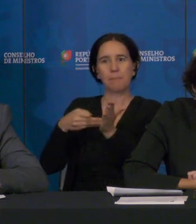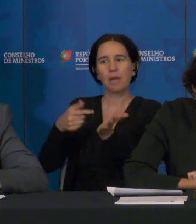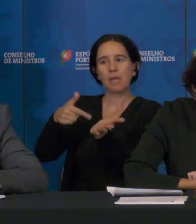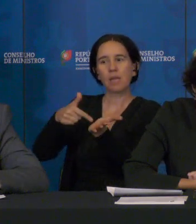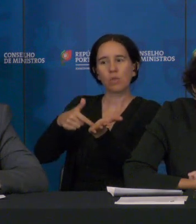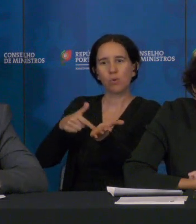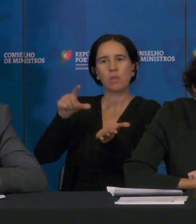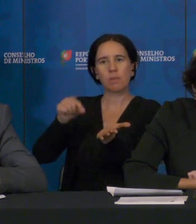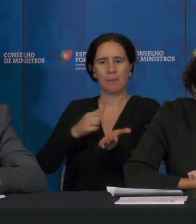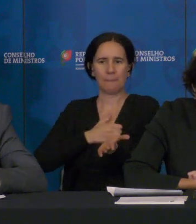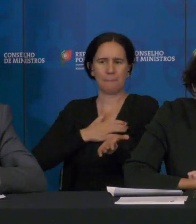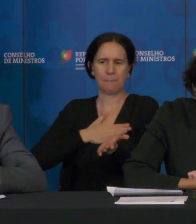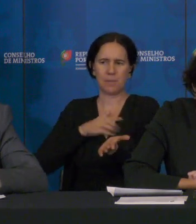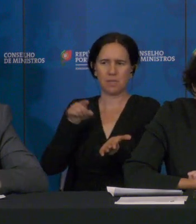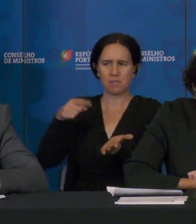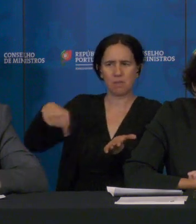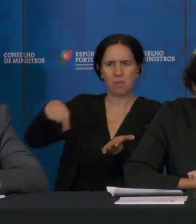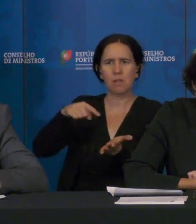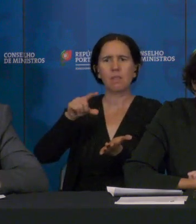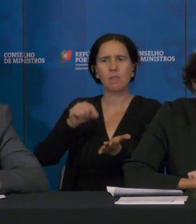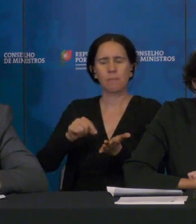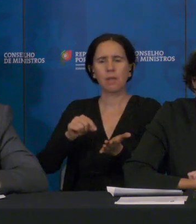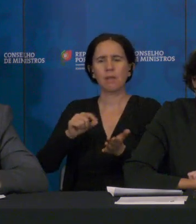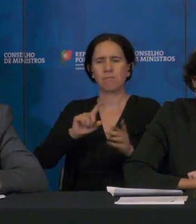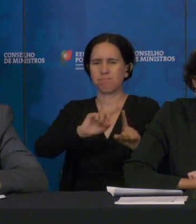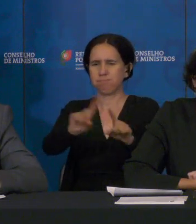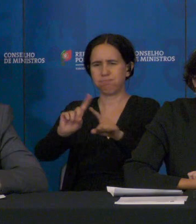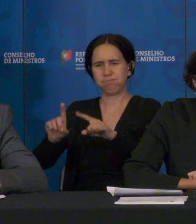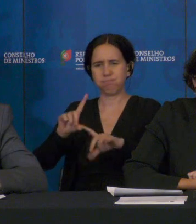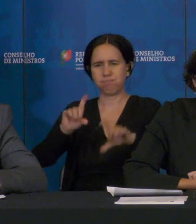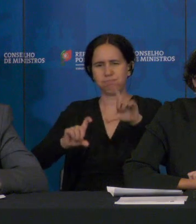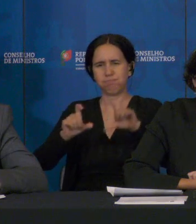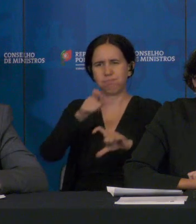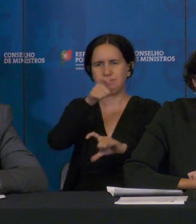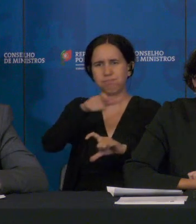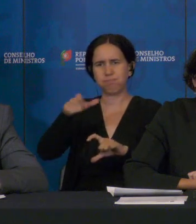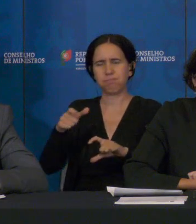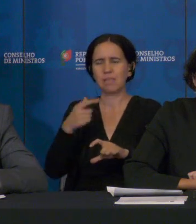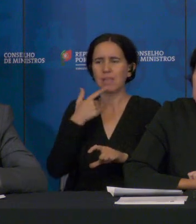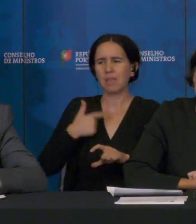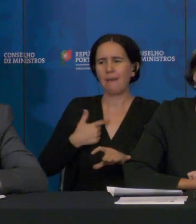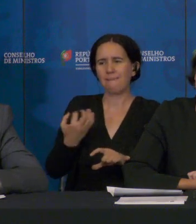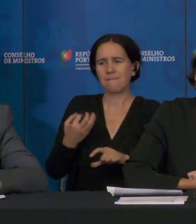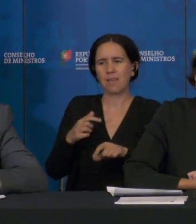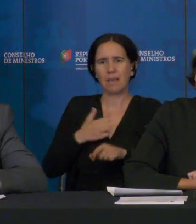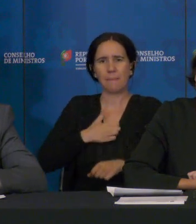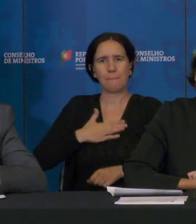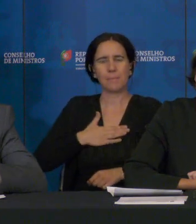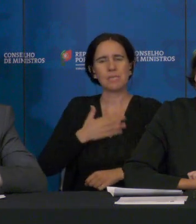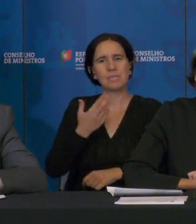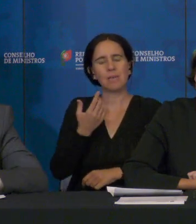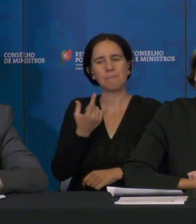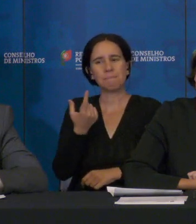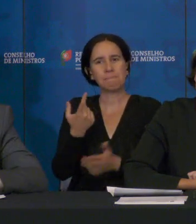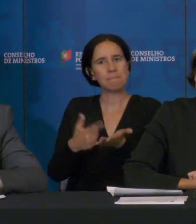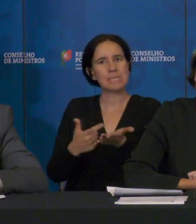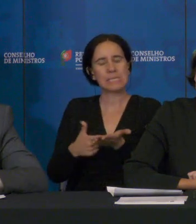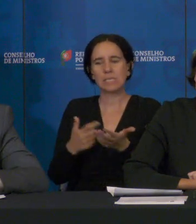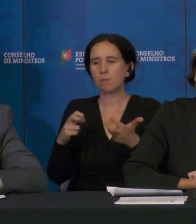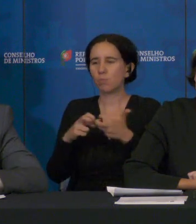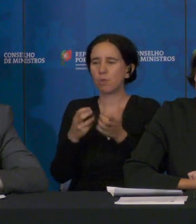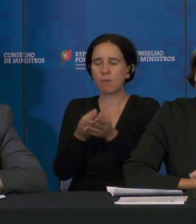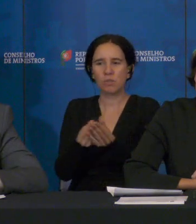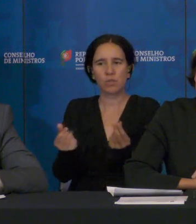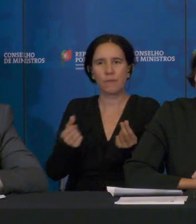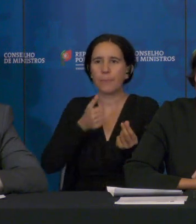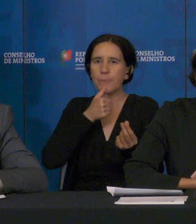da própria empresa, junto dos demais acionistas, que a empresa carece de uma resolução do seu problema